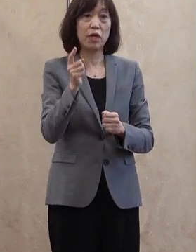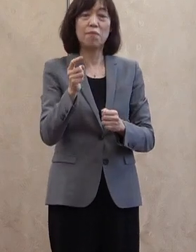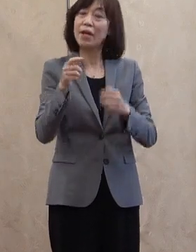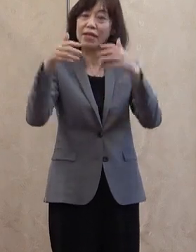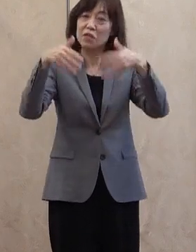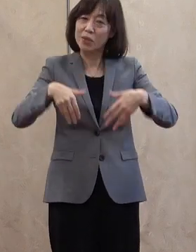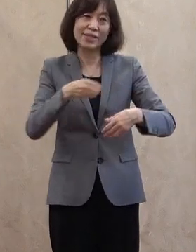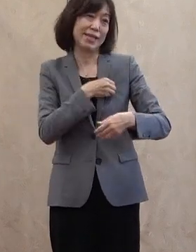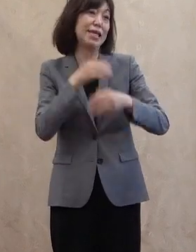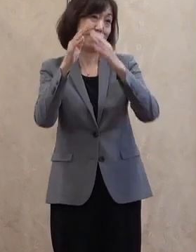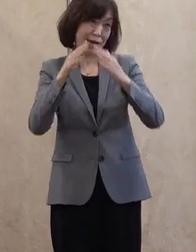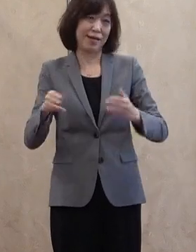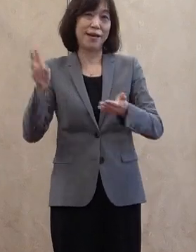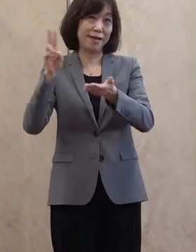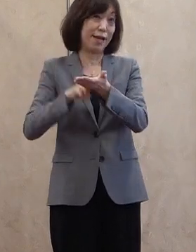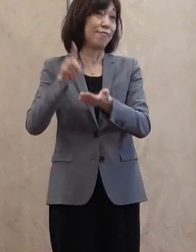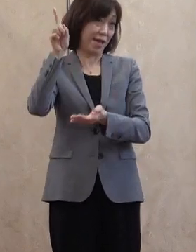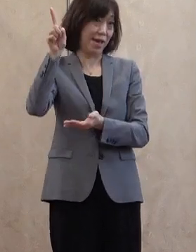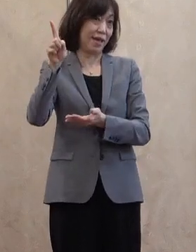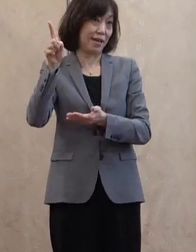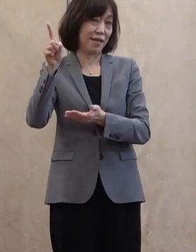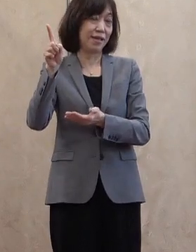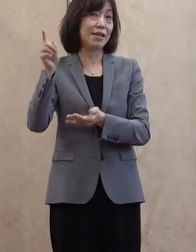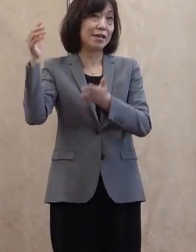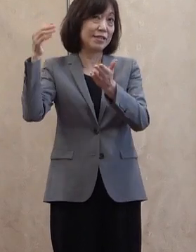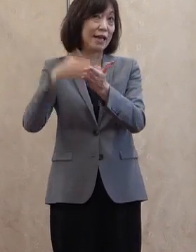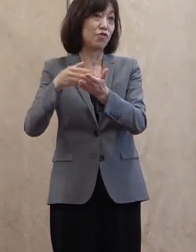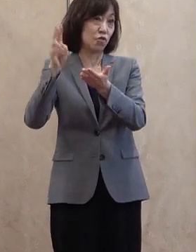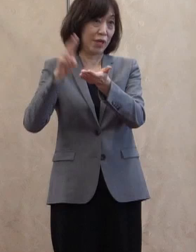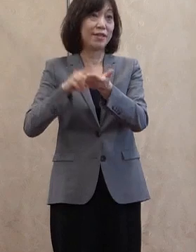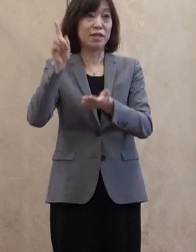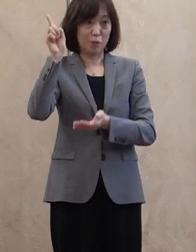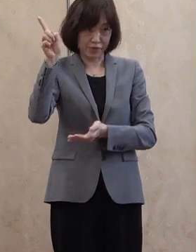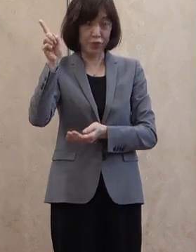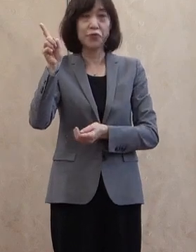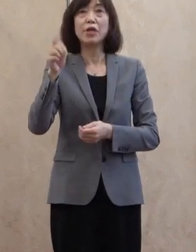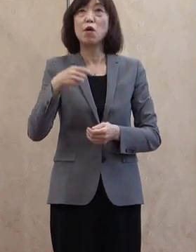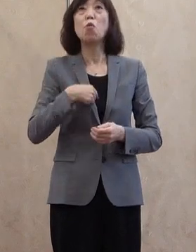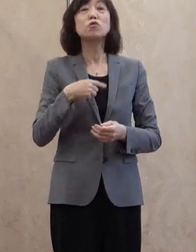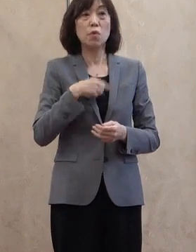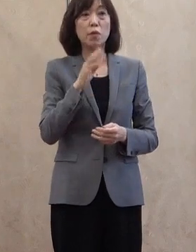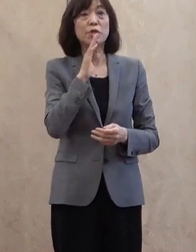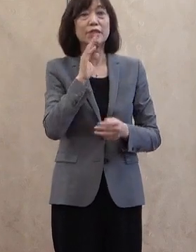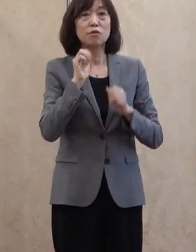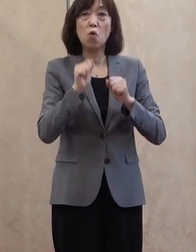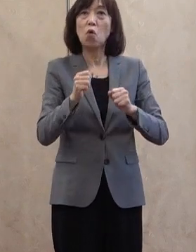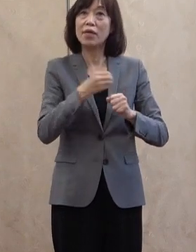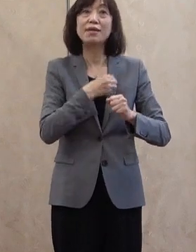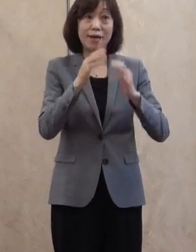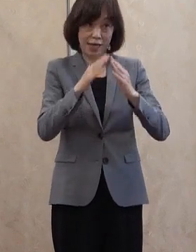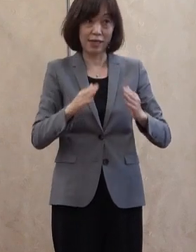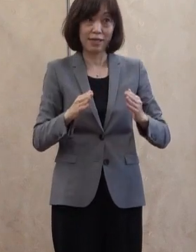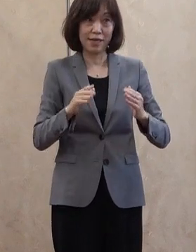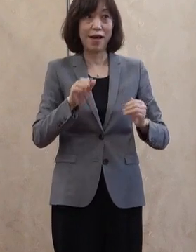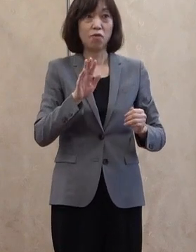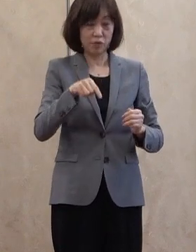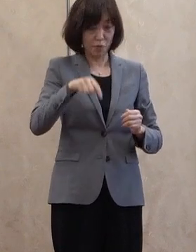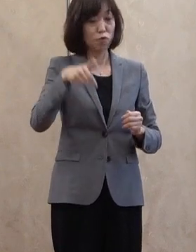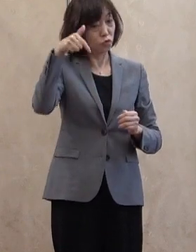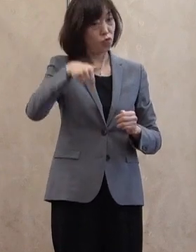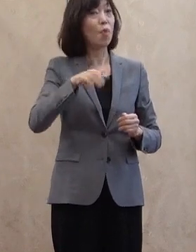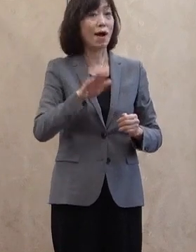織委員会が決定することですので、ですけれども、まあ、府も実行委員会がありますから、先ほど申し上げ